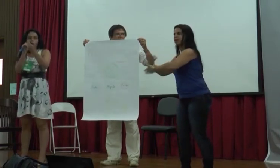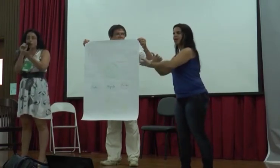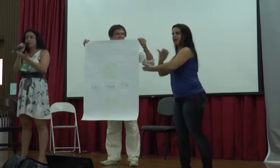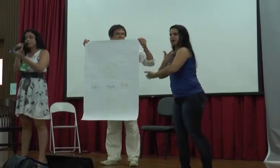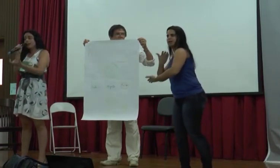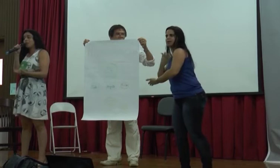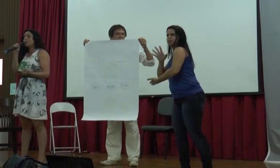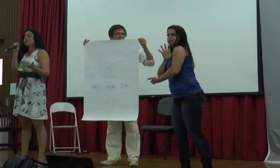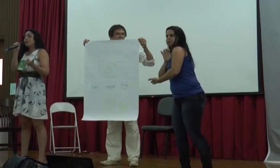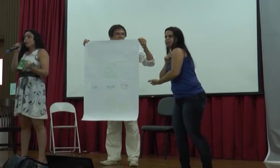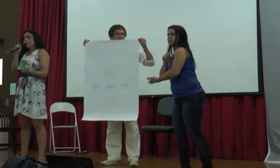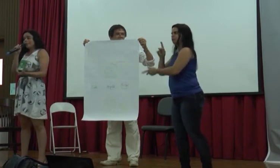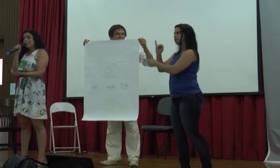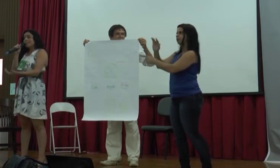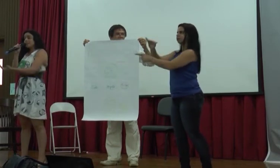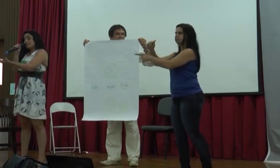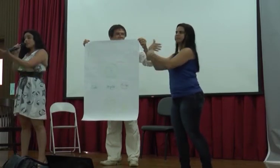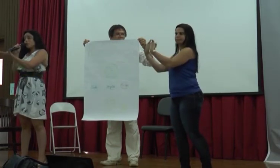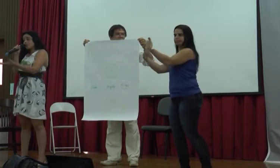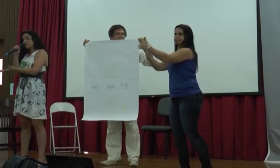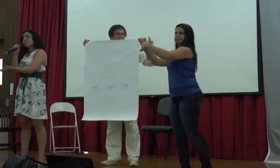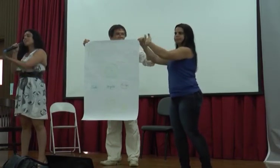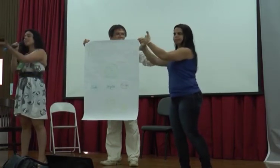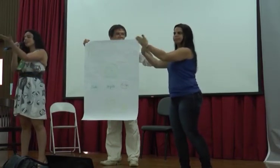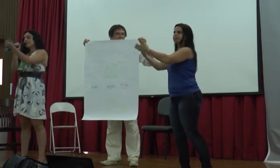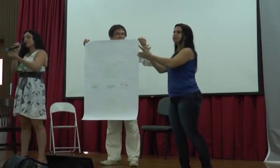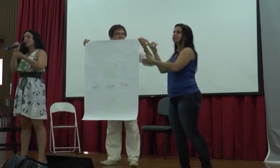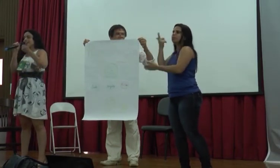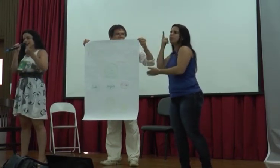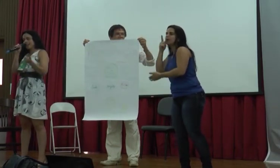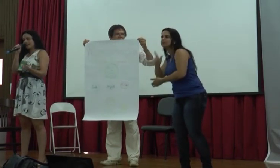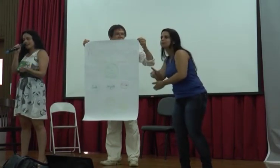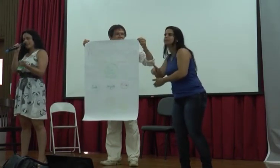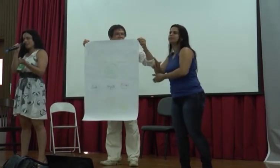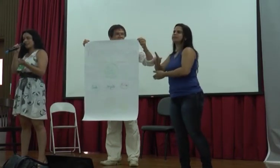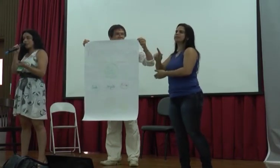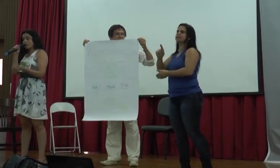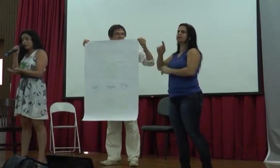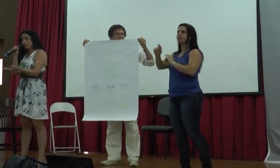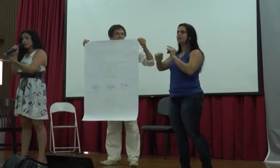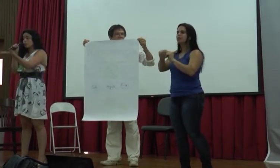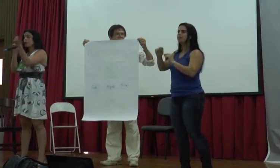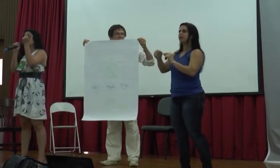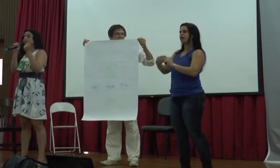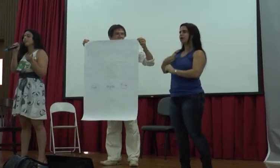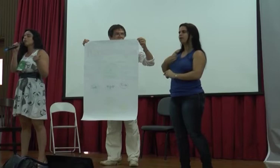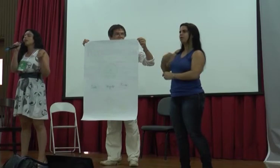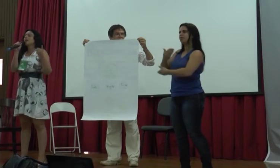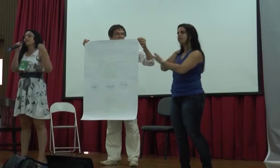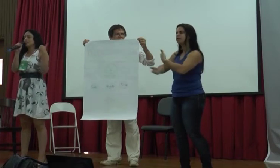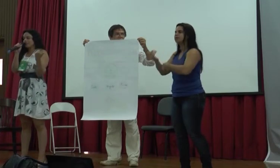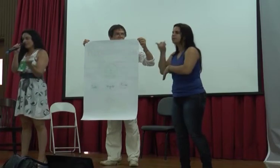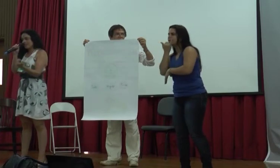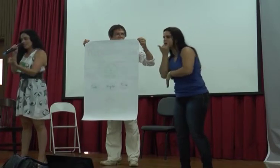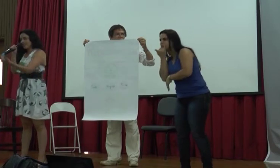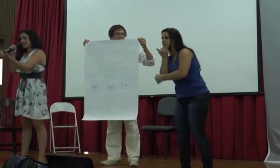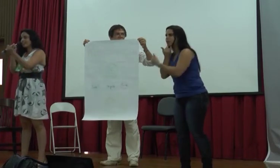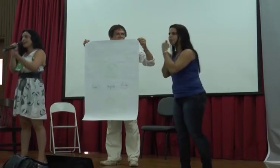pai, à sua mãe e tal, para que você consiga, né, através da